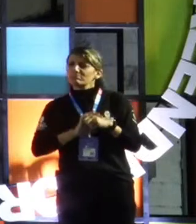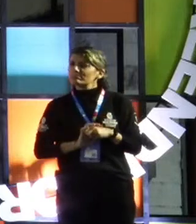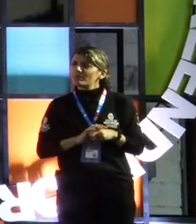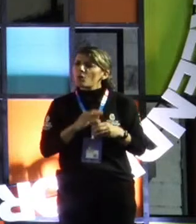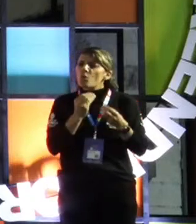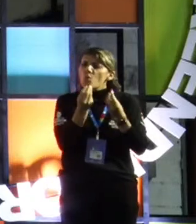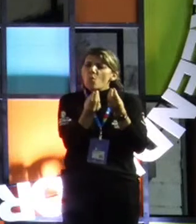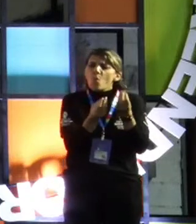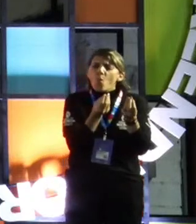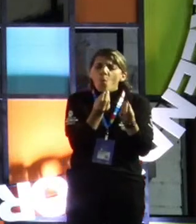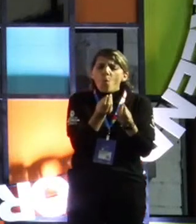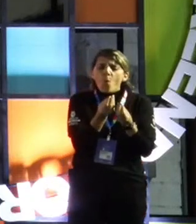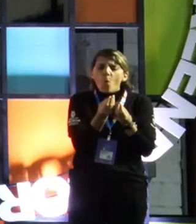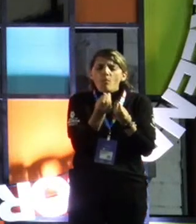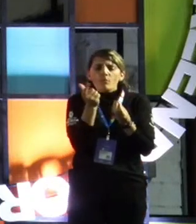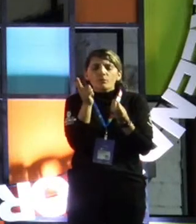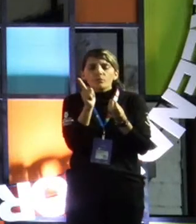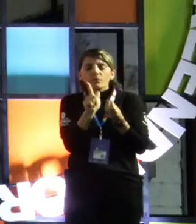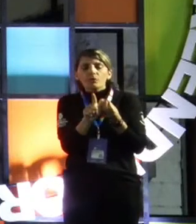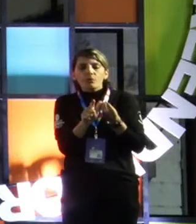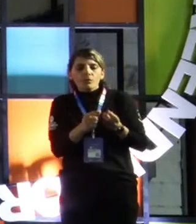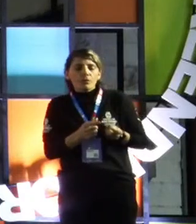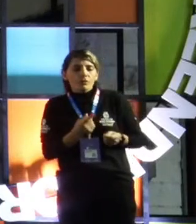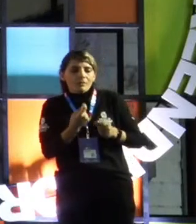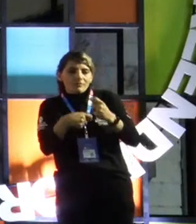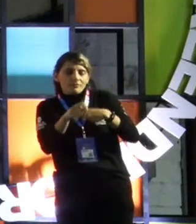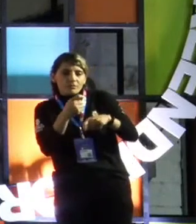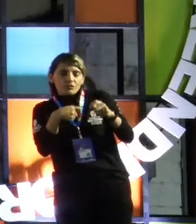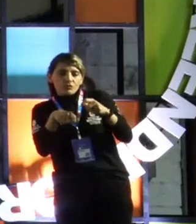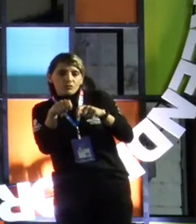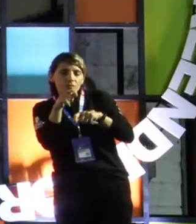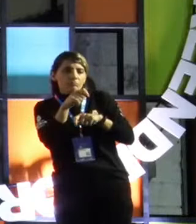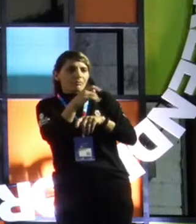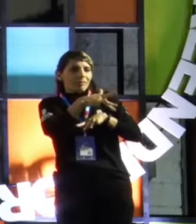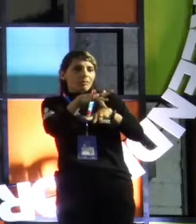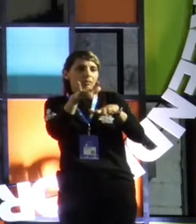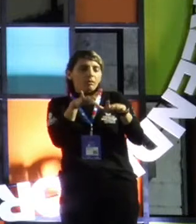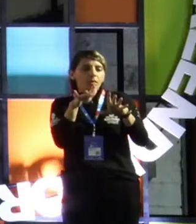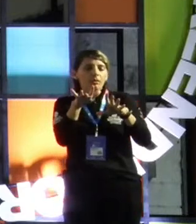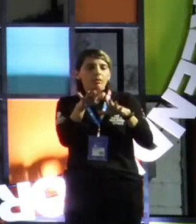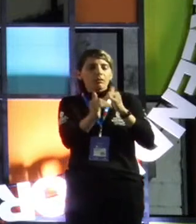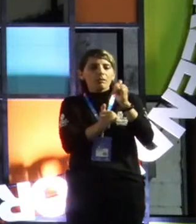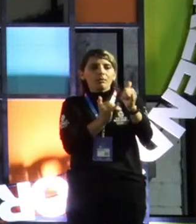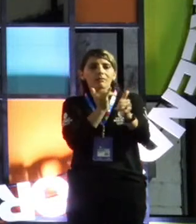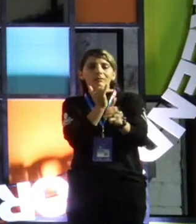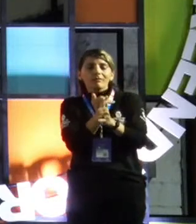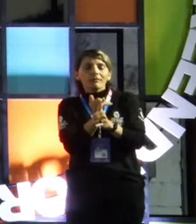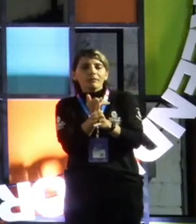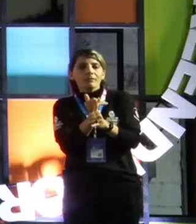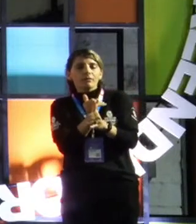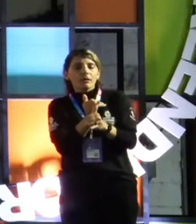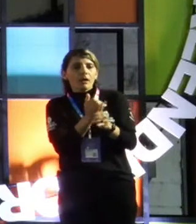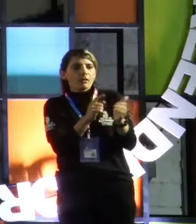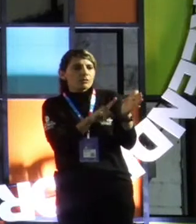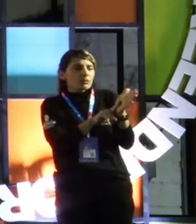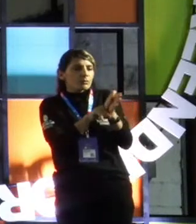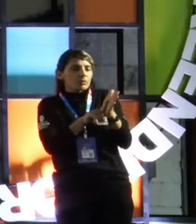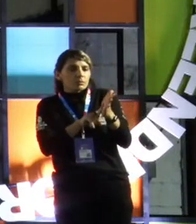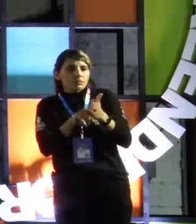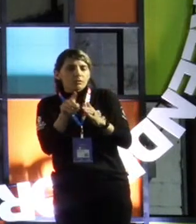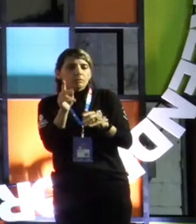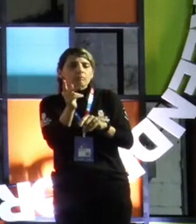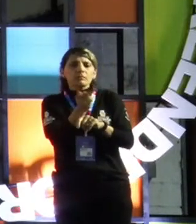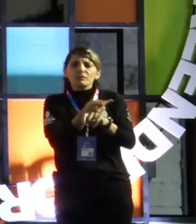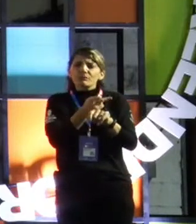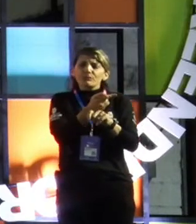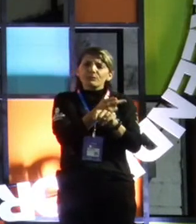que eu consigo monetizar na internet no programa de afiliados? Procura essas dicas. Vai lá, usa isso a seu favor, porque